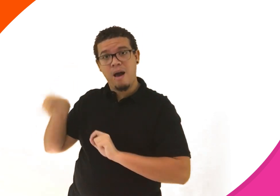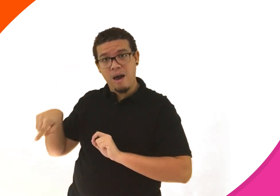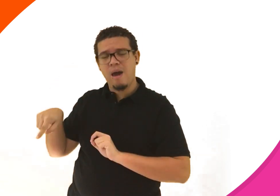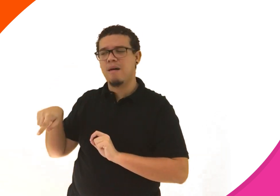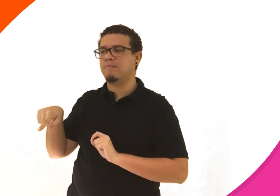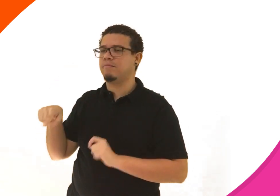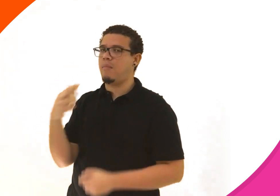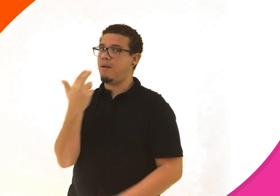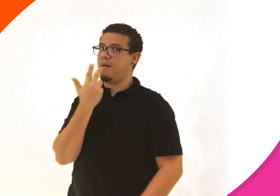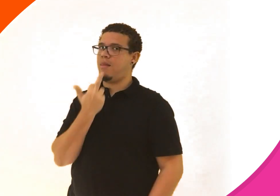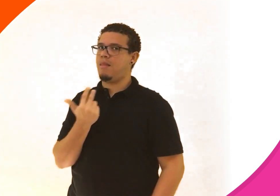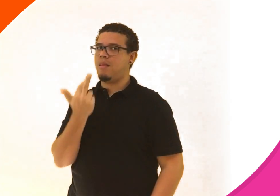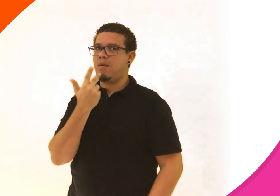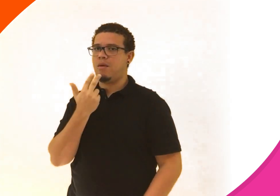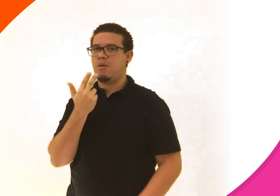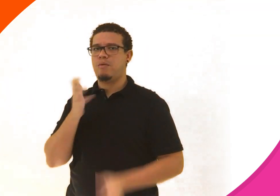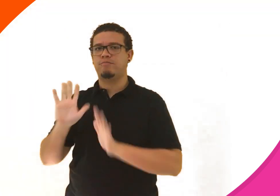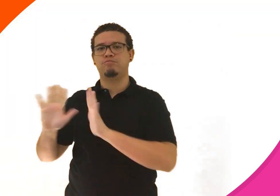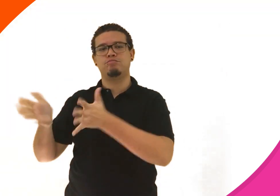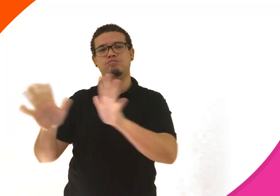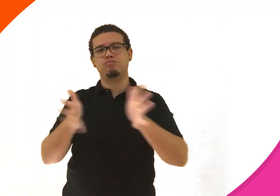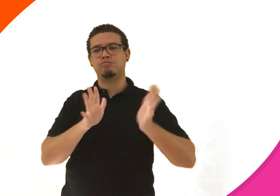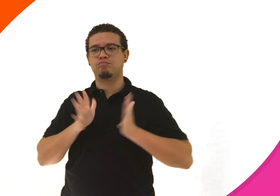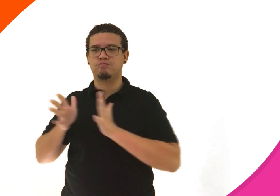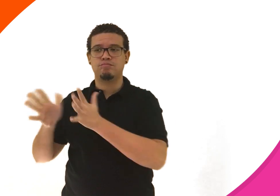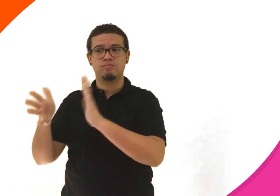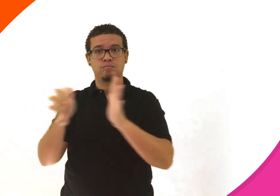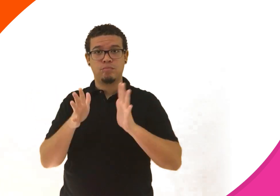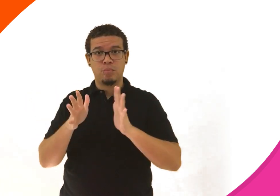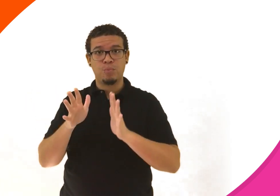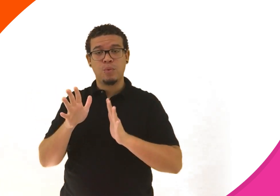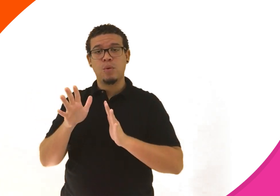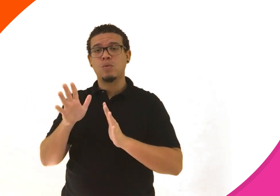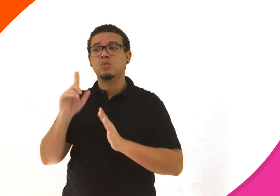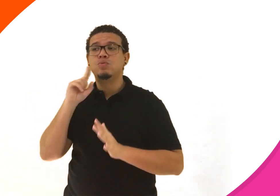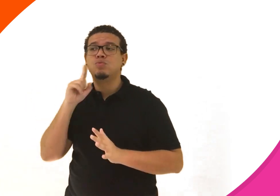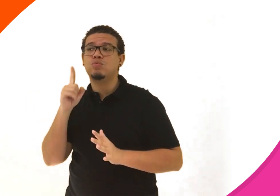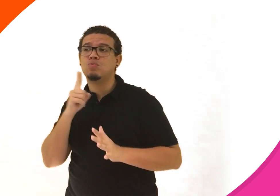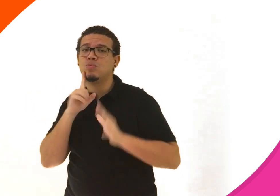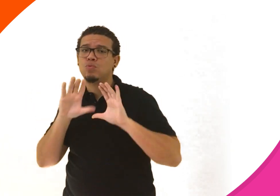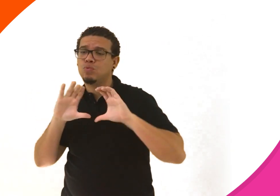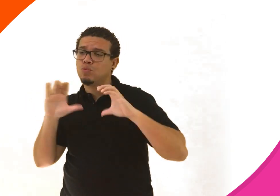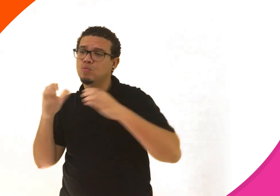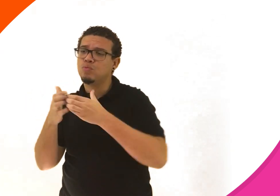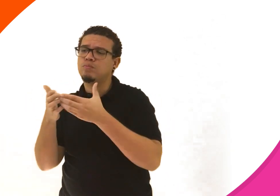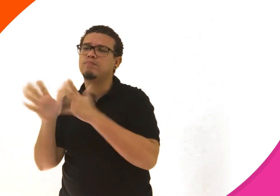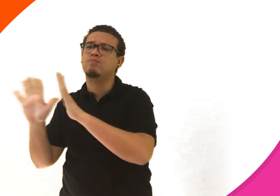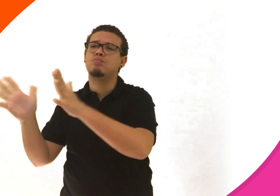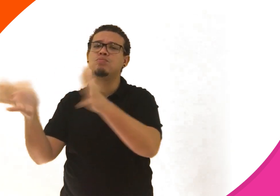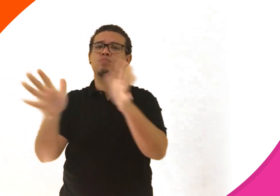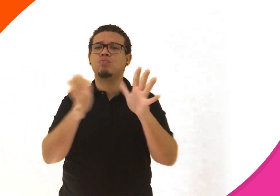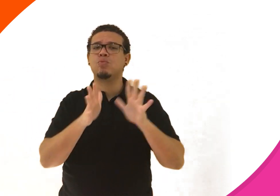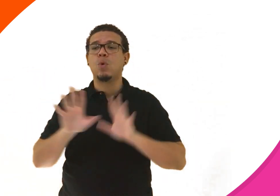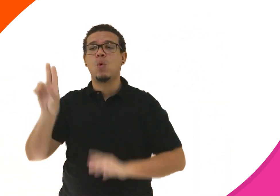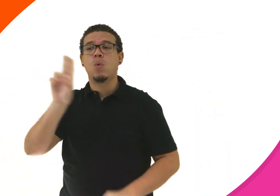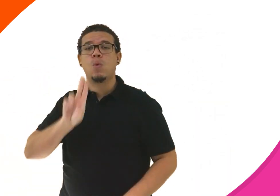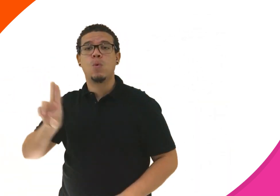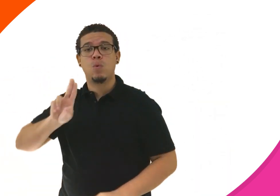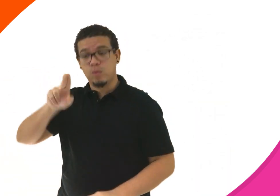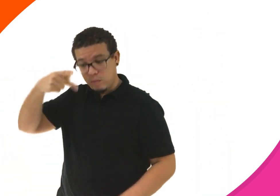Libras. Mas o que é? Libras é uma língua, sim, a língua visual, língua da